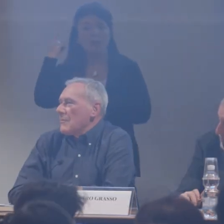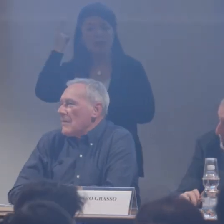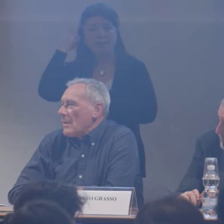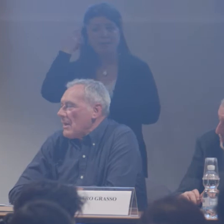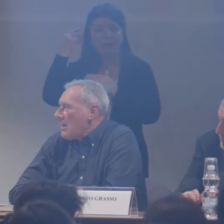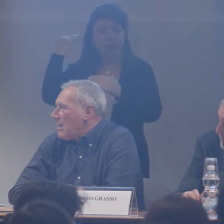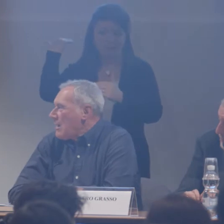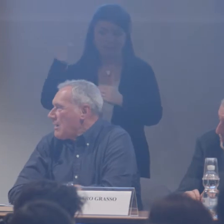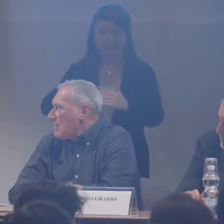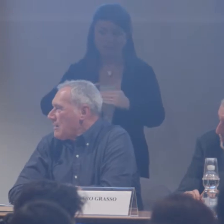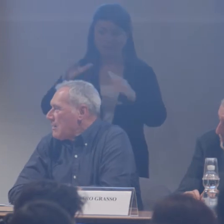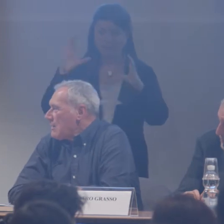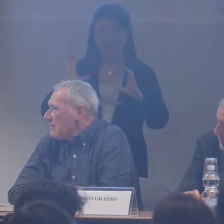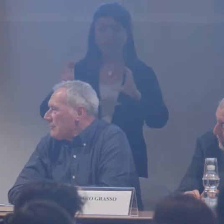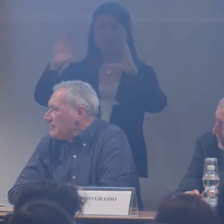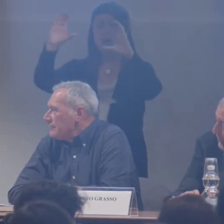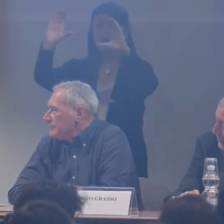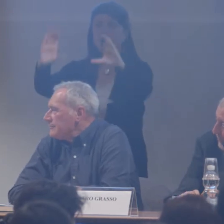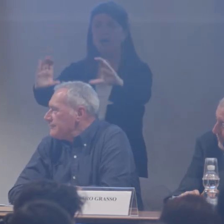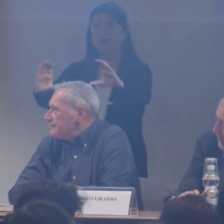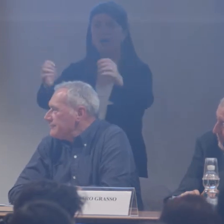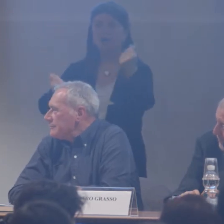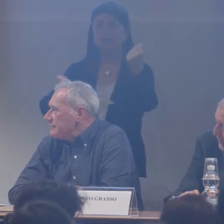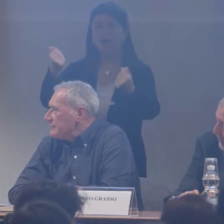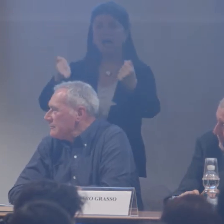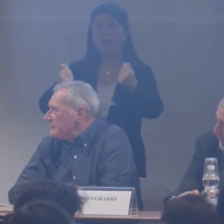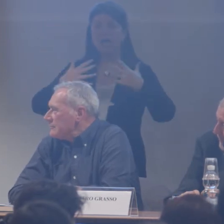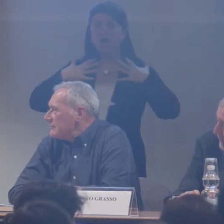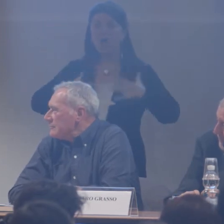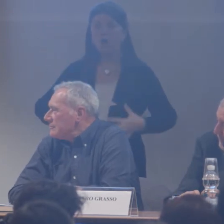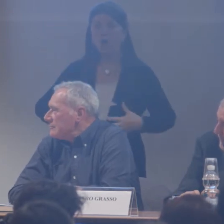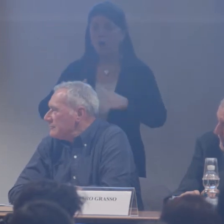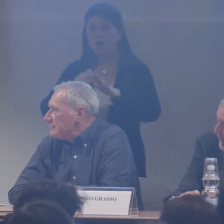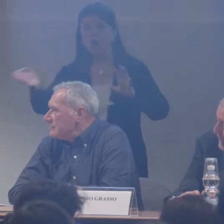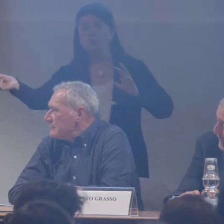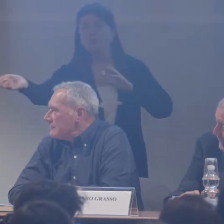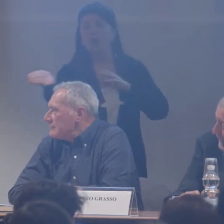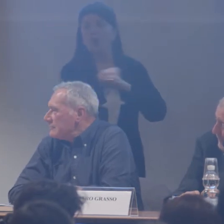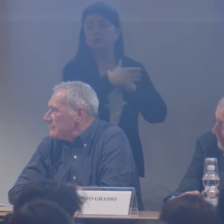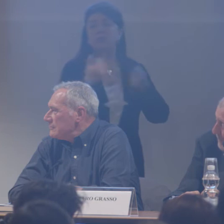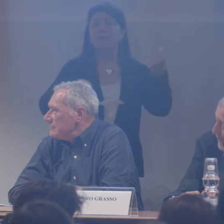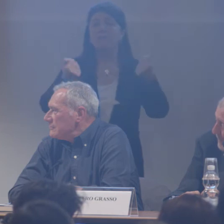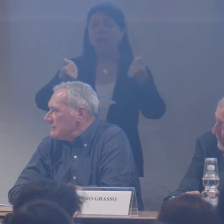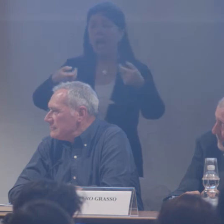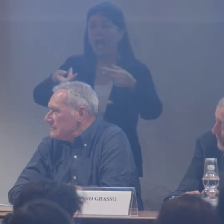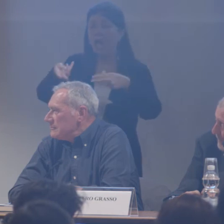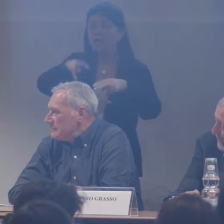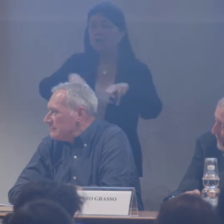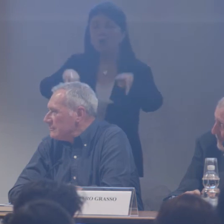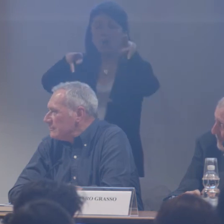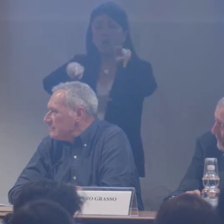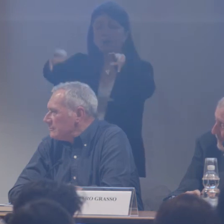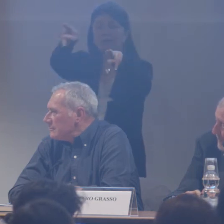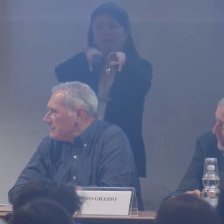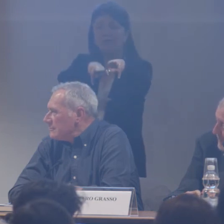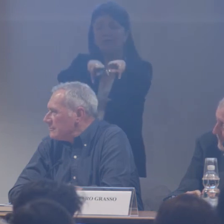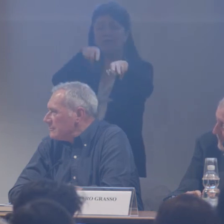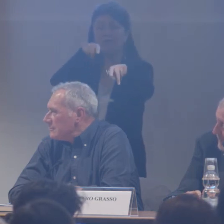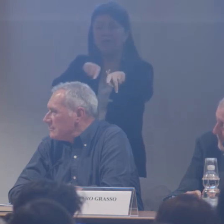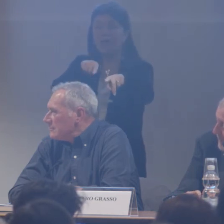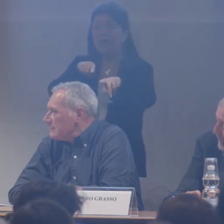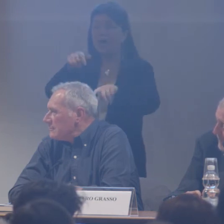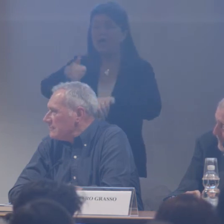davanti al guidatore, forse il posto del guidatore, e il corpo nel bagagliaio, sì. E la macchina in doppia fila. Sì. Forse per la prima volta nella storia di